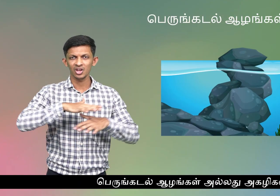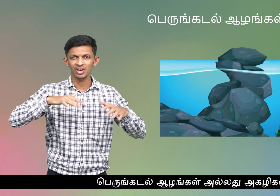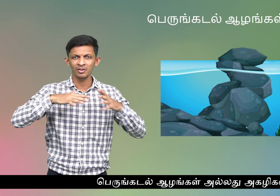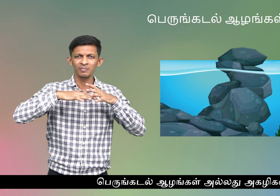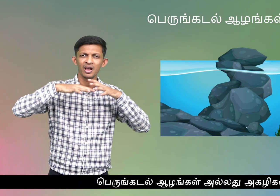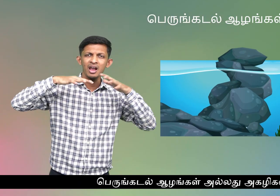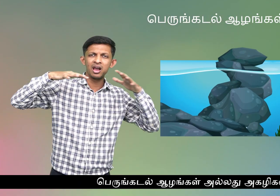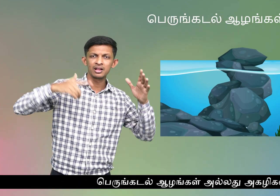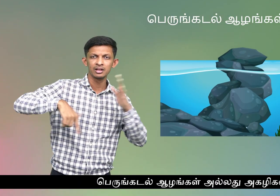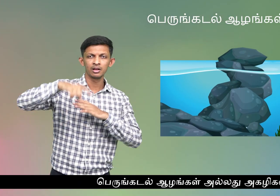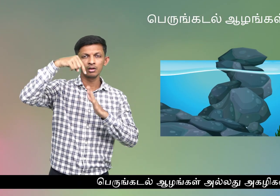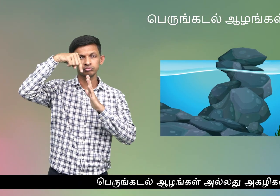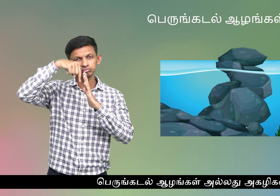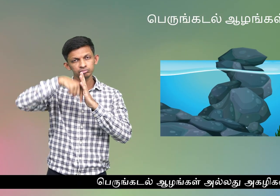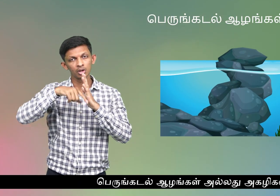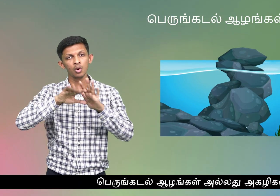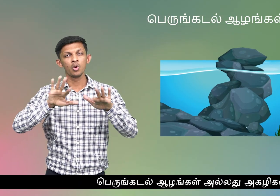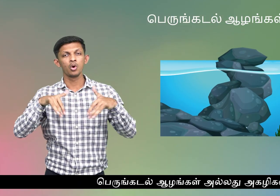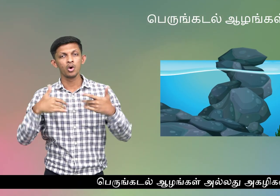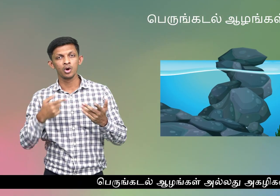பெருங்கடல் ஆழங்கள் மற்றும் அல்லது அகழிகள்.